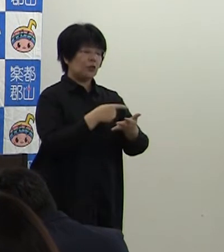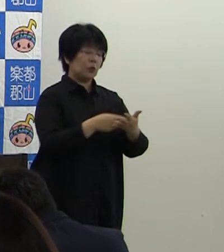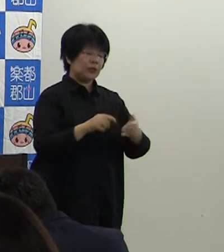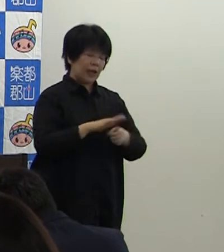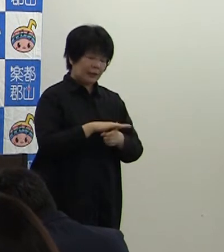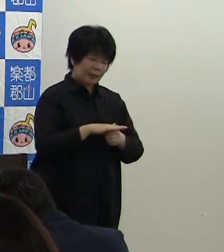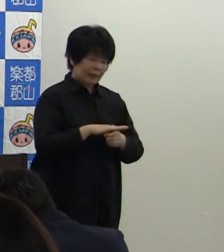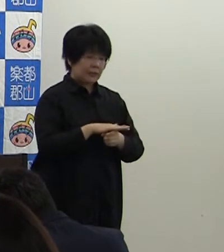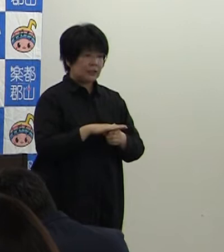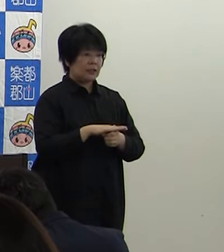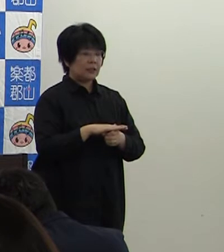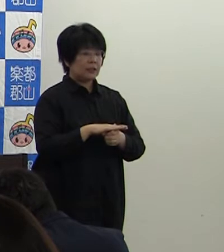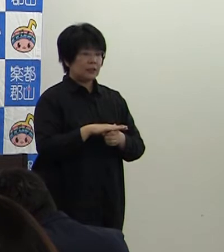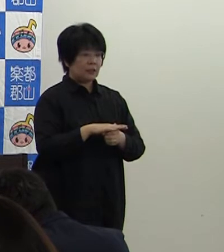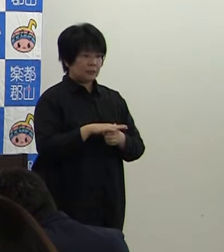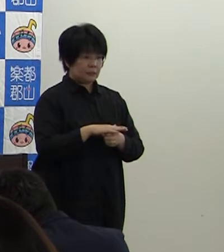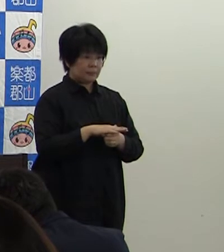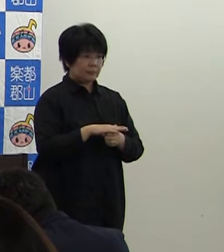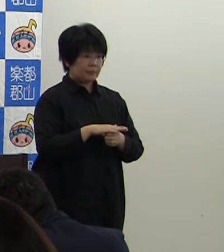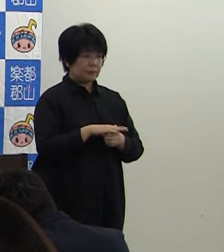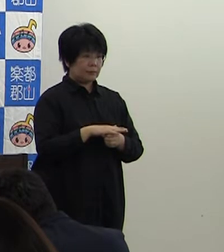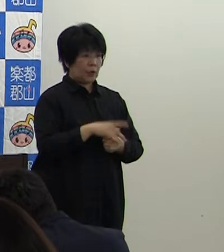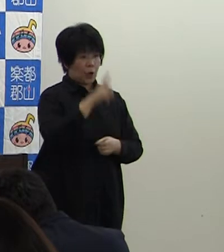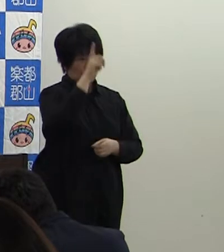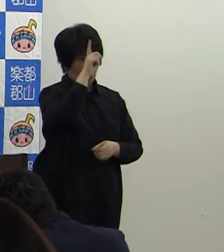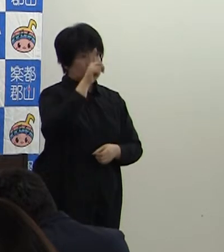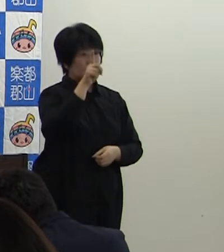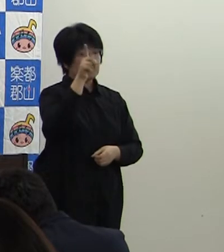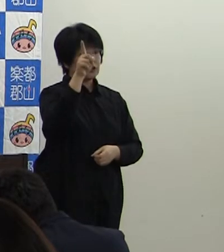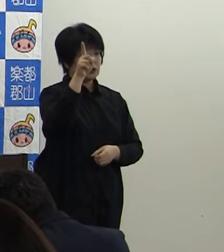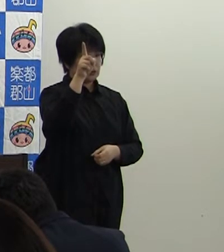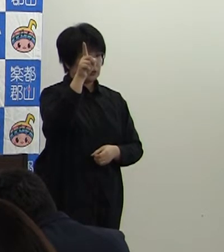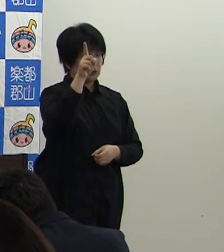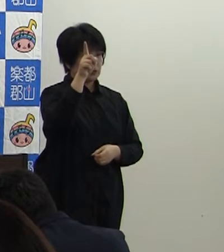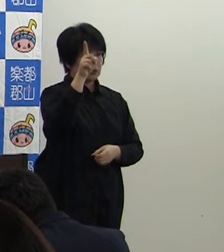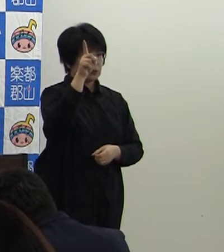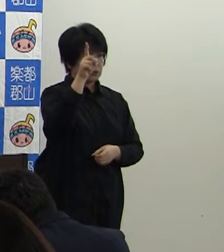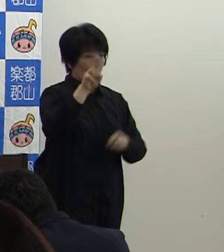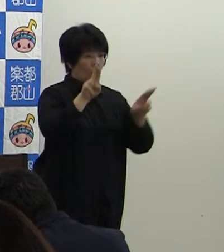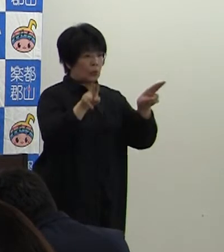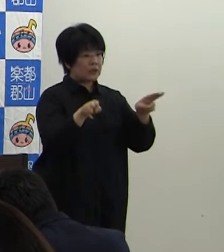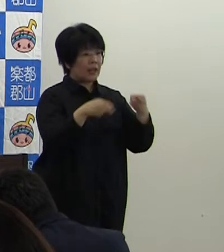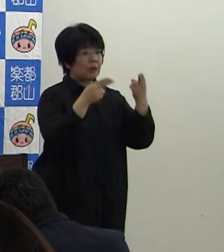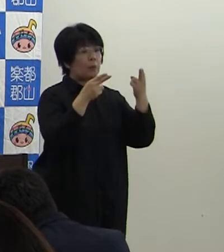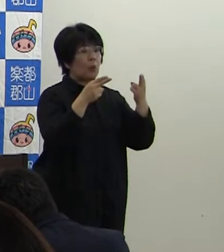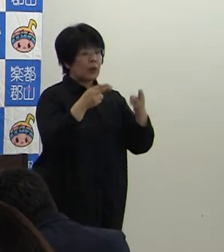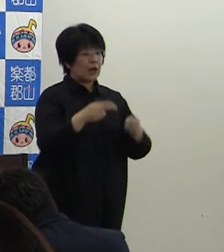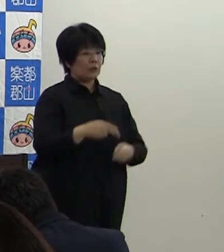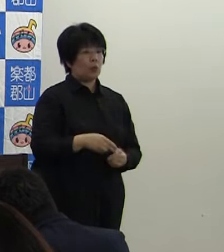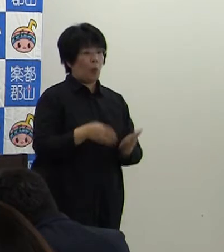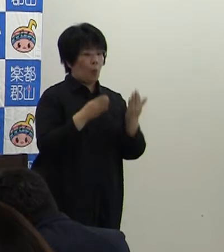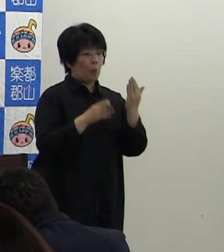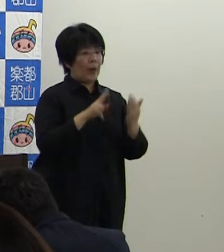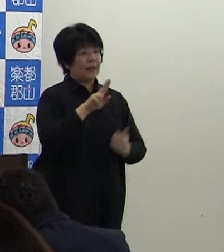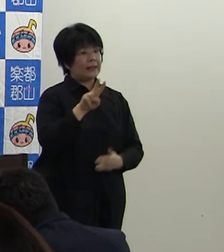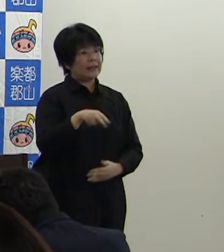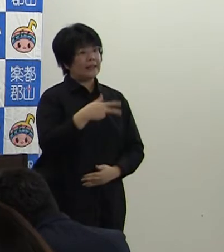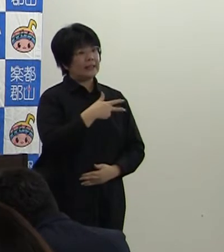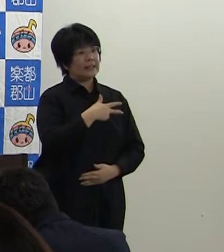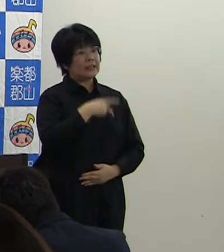で、このドイツの知財処理の専門家の弁理士さんも発表しておられました。